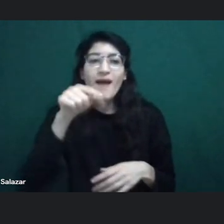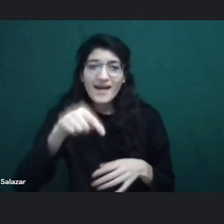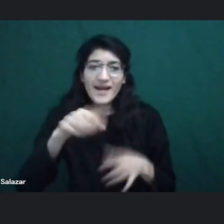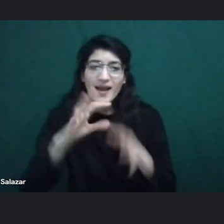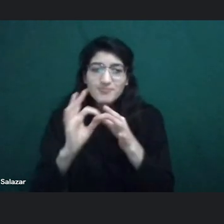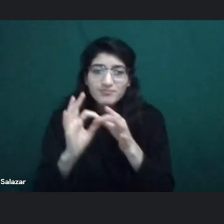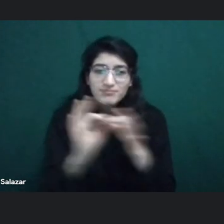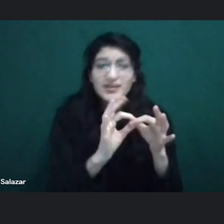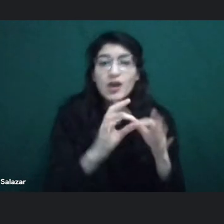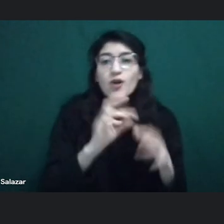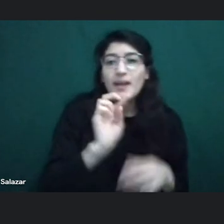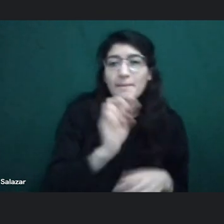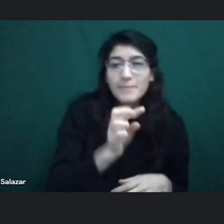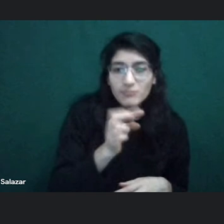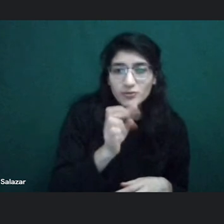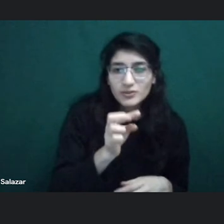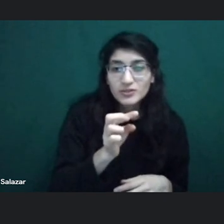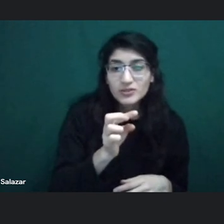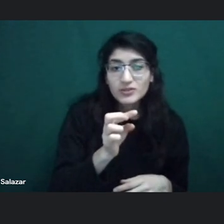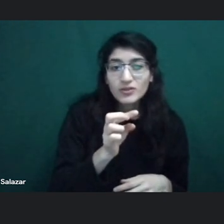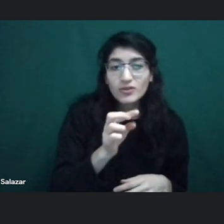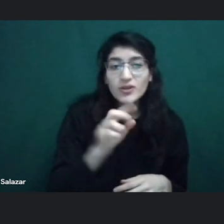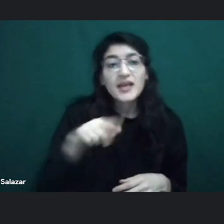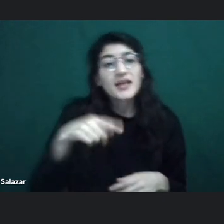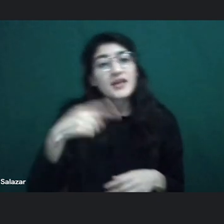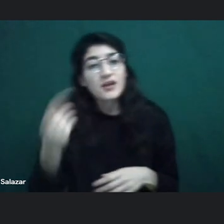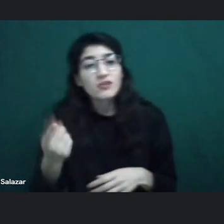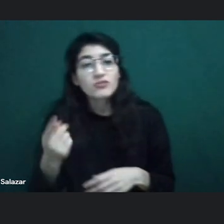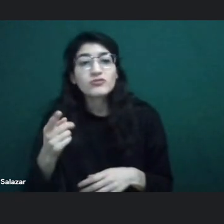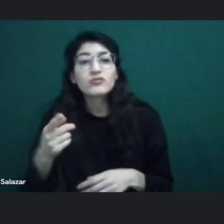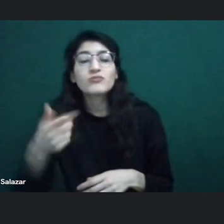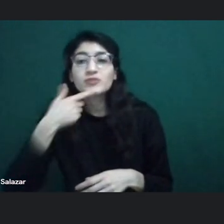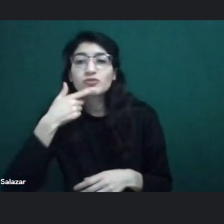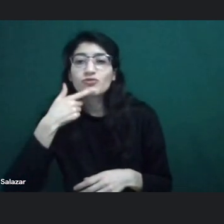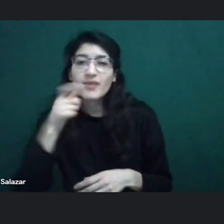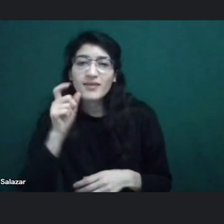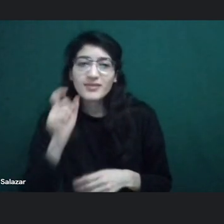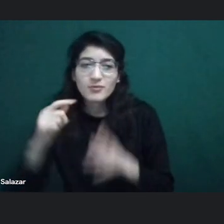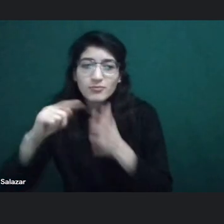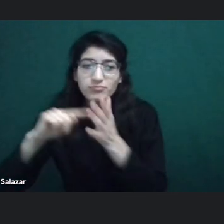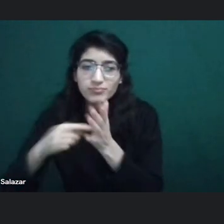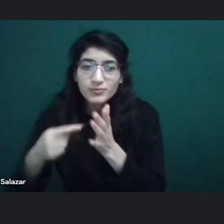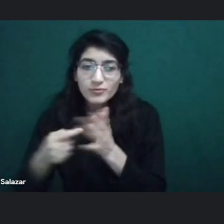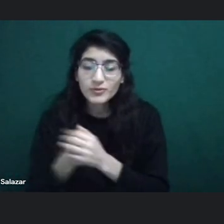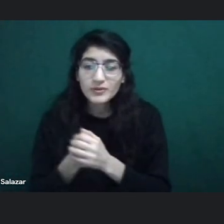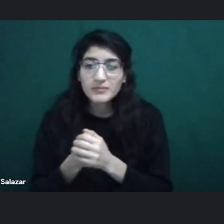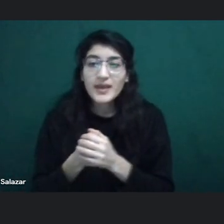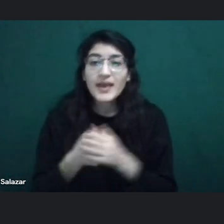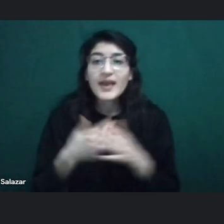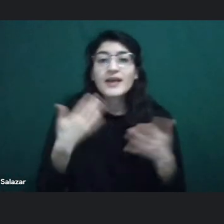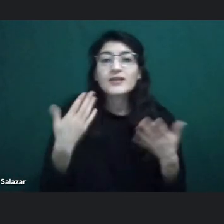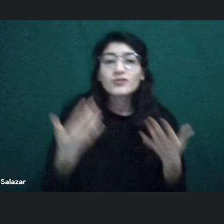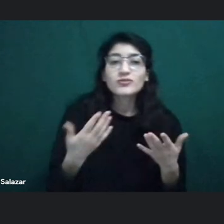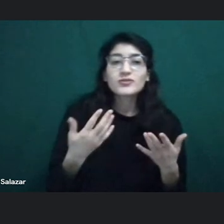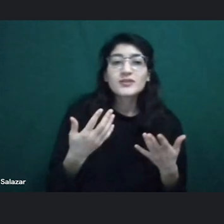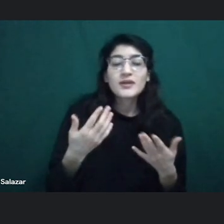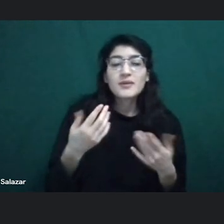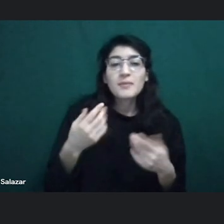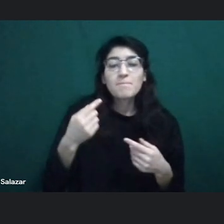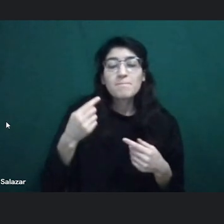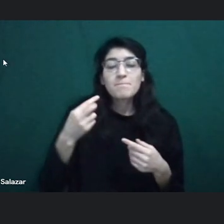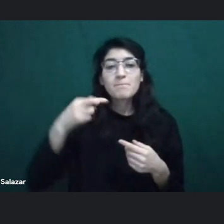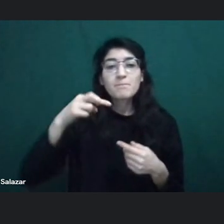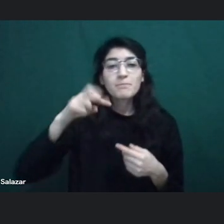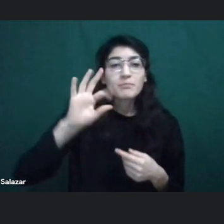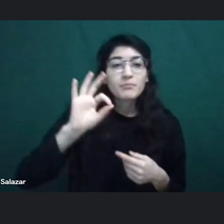otro que es el sustantivo núcleo. Entonces, en proporcionar capacitación. ¿Sí? Muy bien. Entonces, vemos que